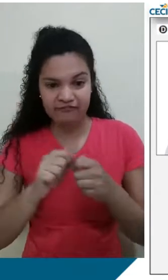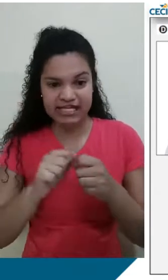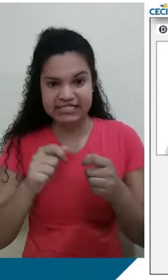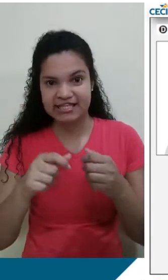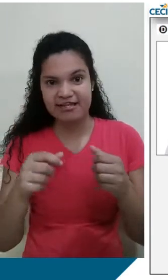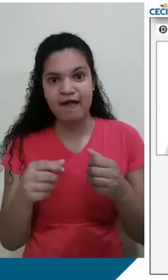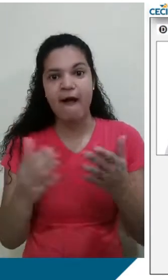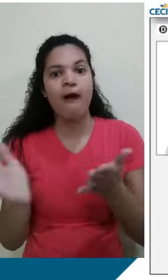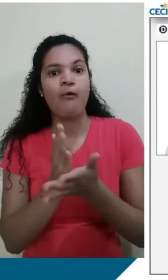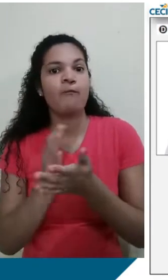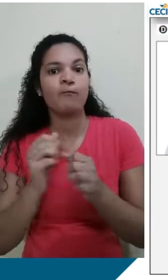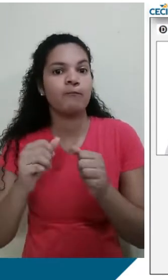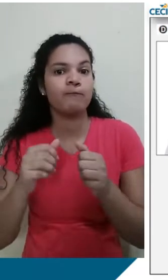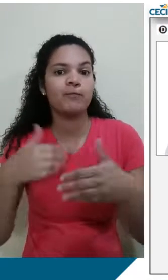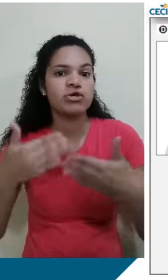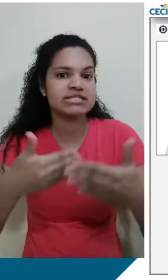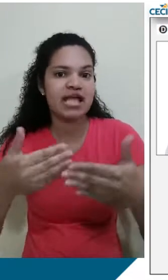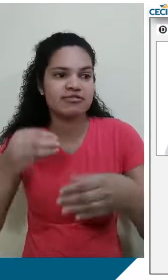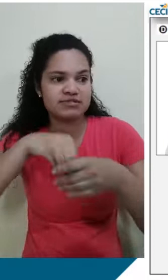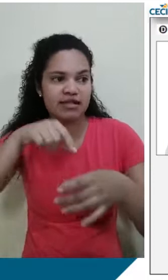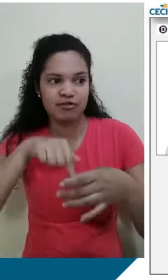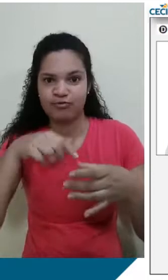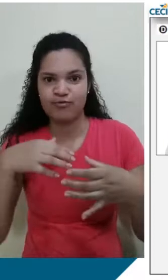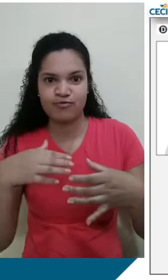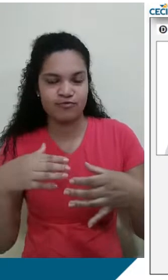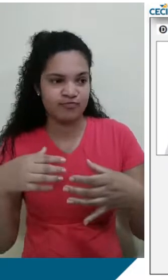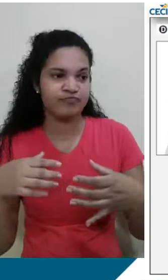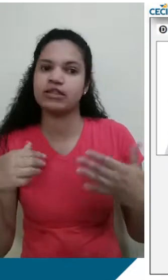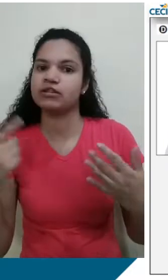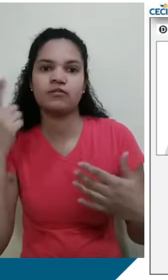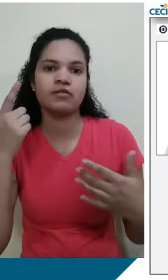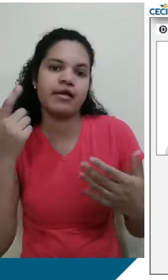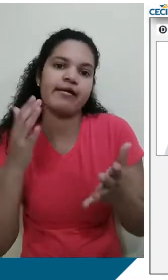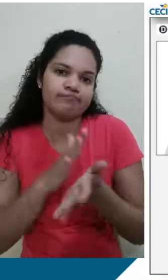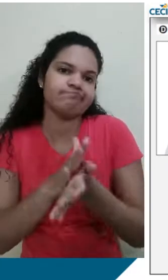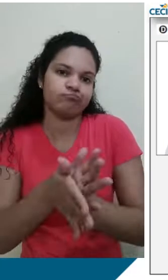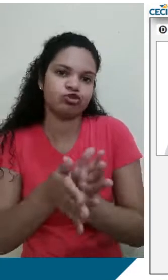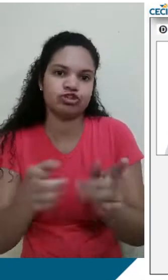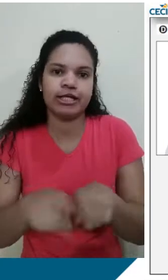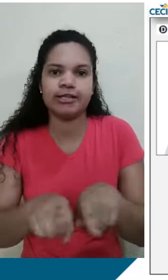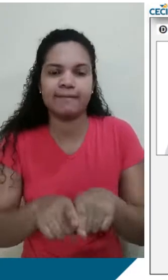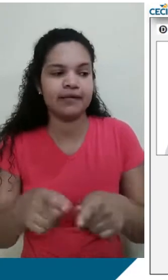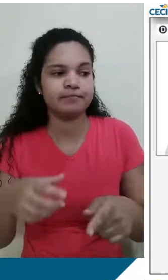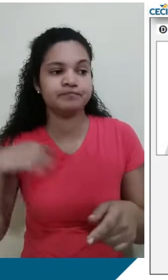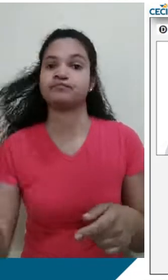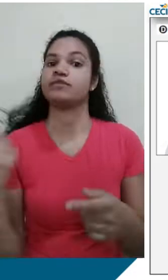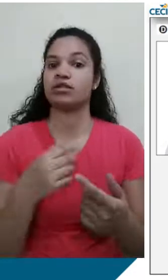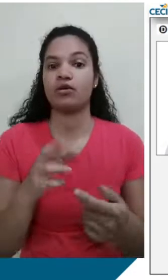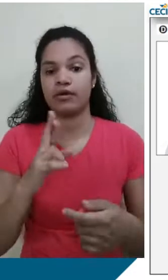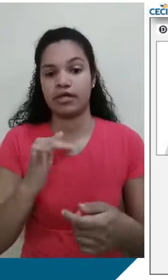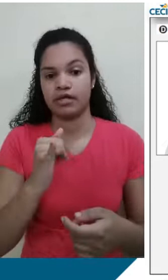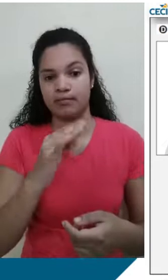o caso, por exemplo, da azitromicina. A azitromicina atua se ligando aos ribossomos e